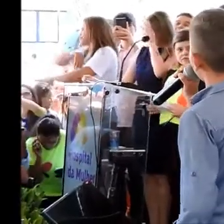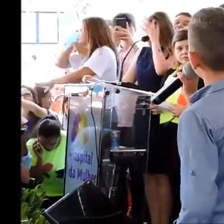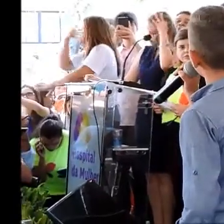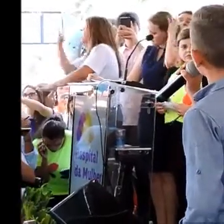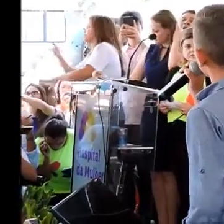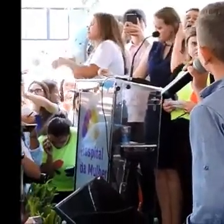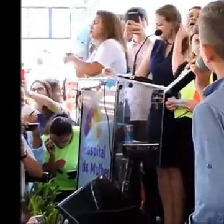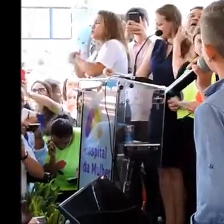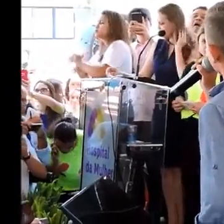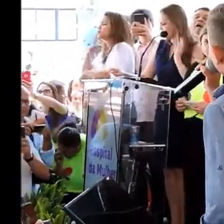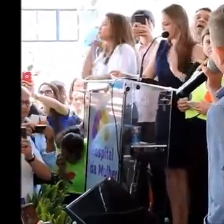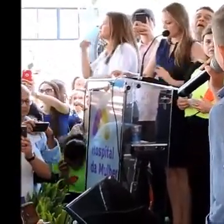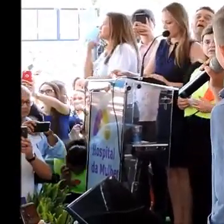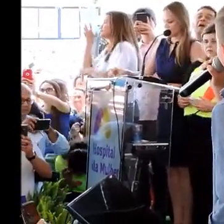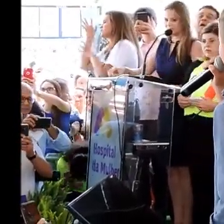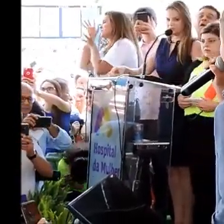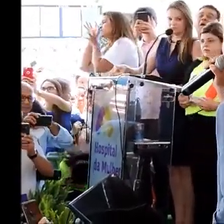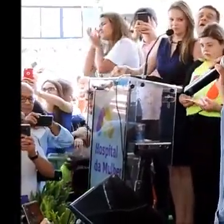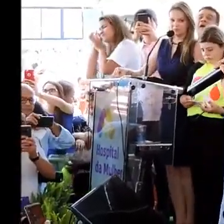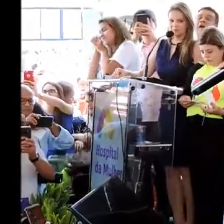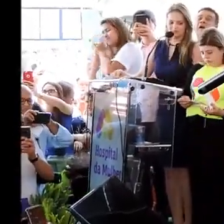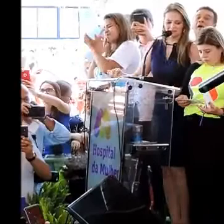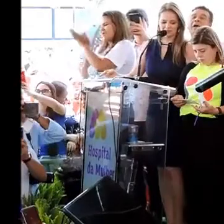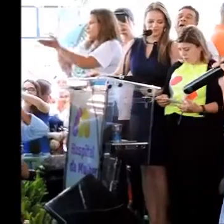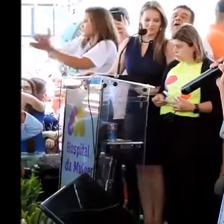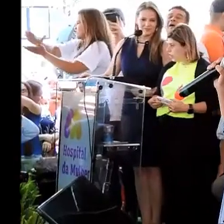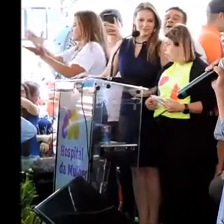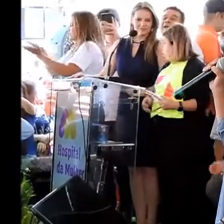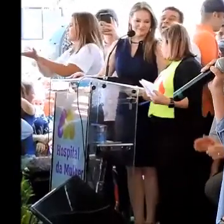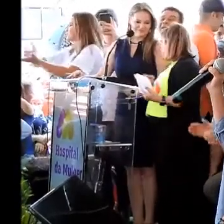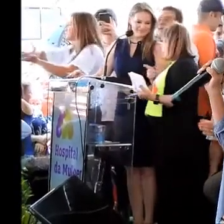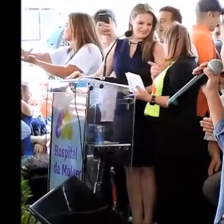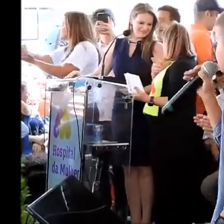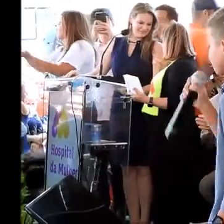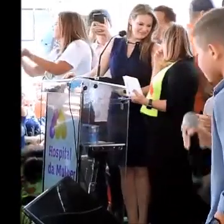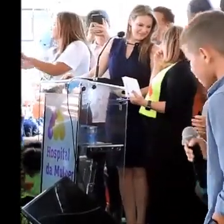E não consegue